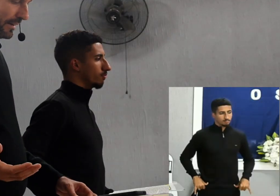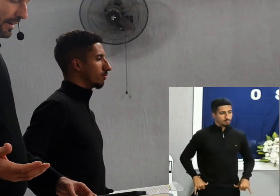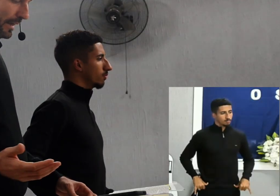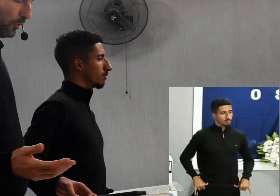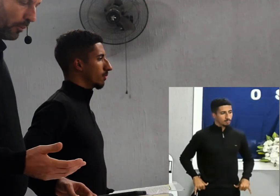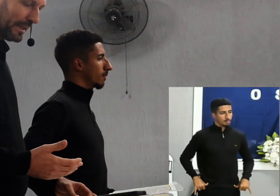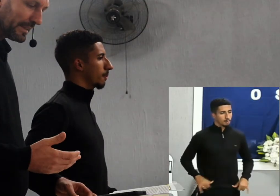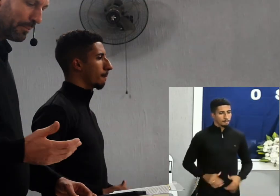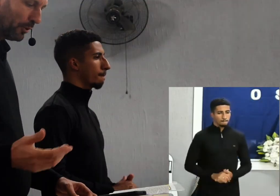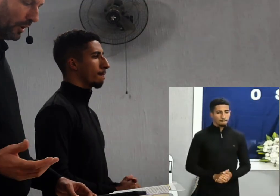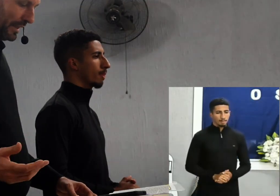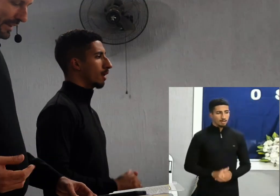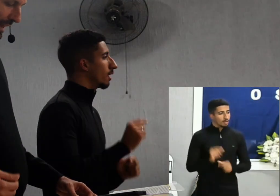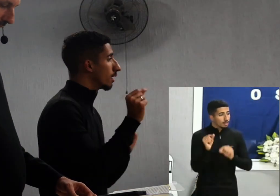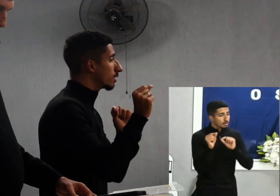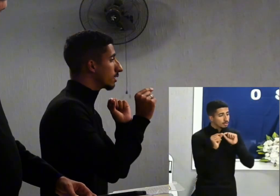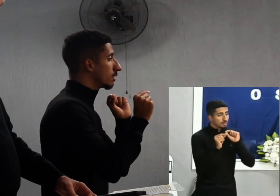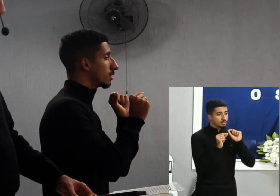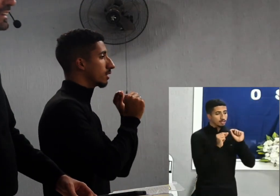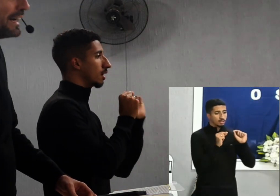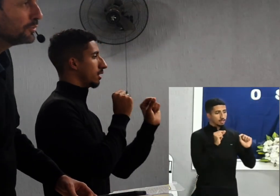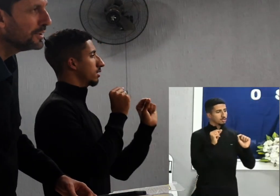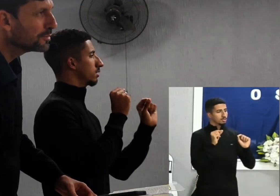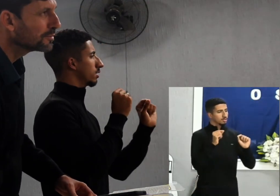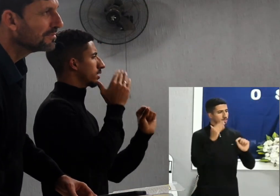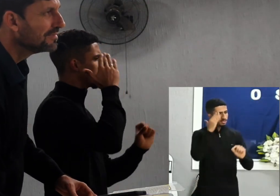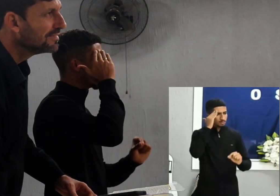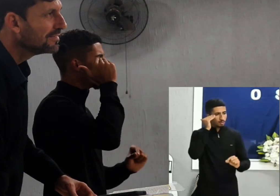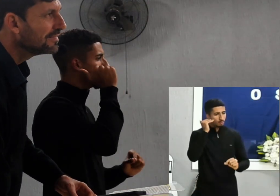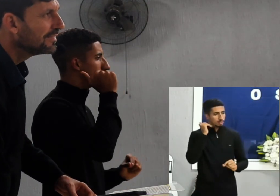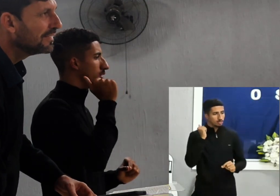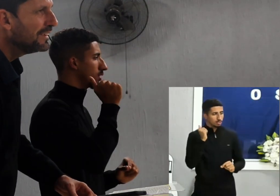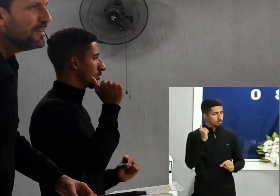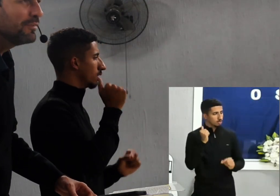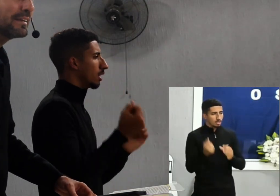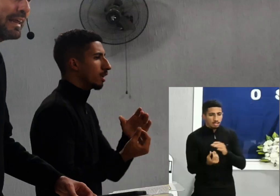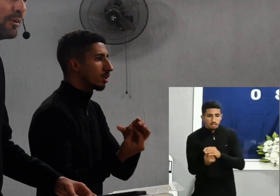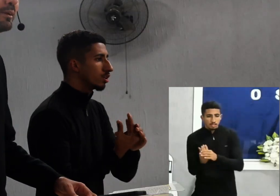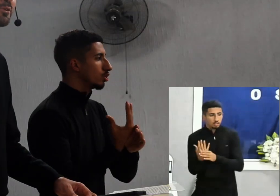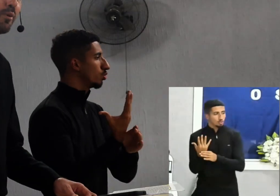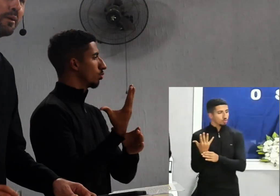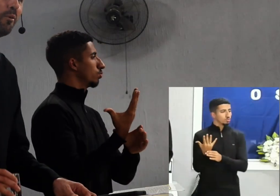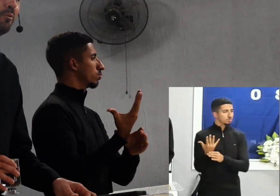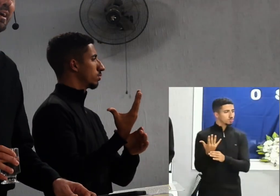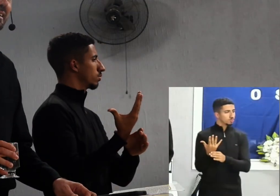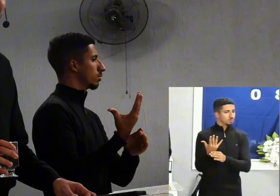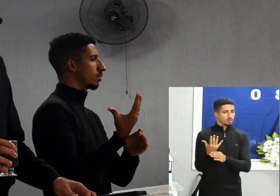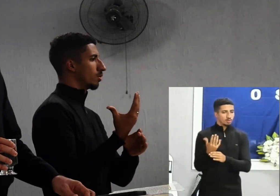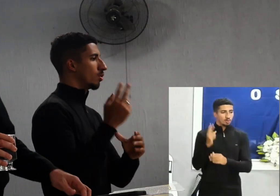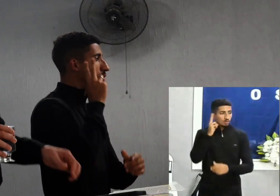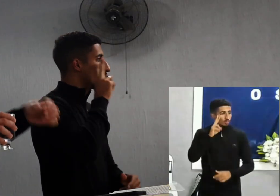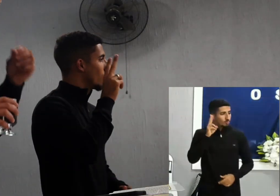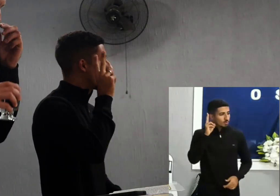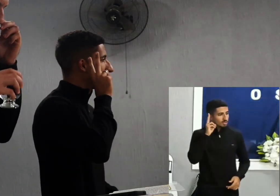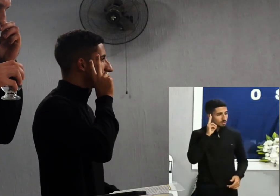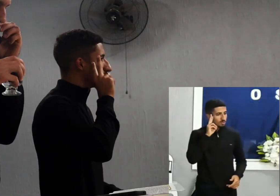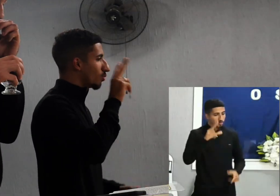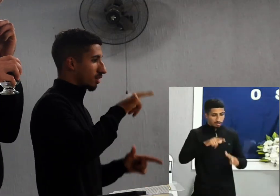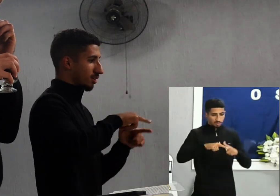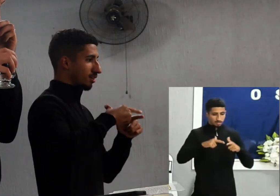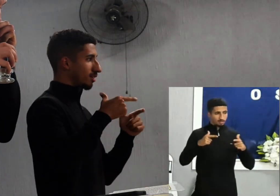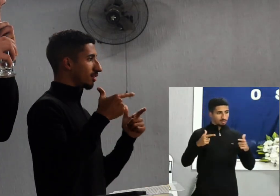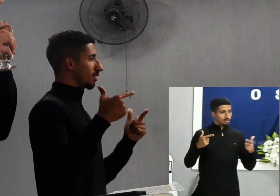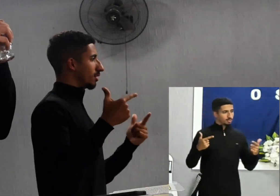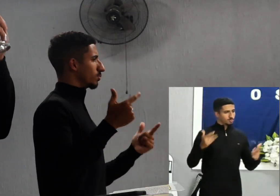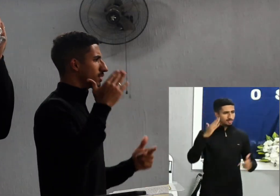Quem, em nome da sabedoria, teria inventado isso? Inventar uma história como essa em nome da sabedoria